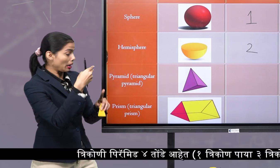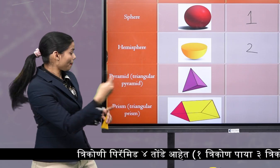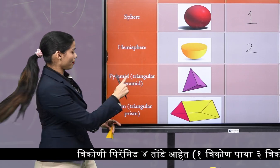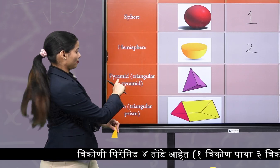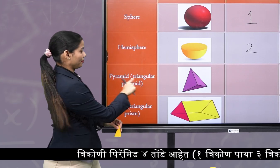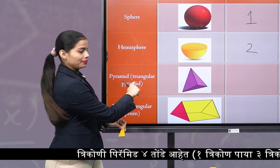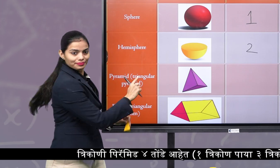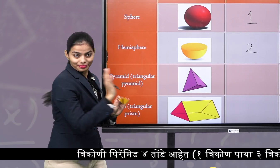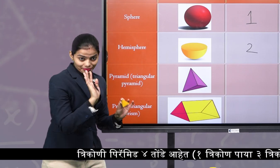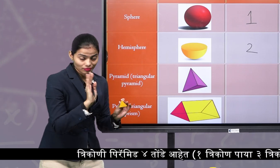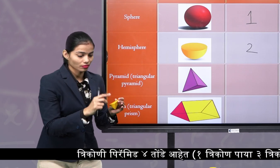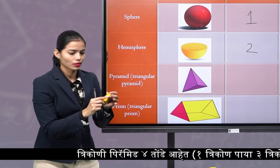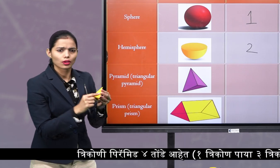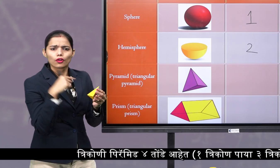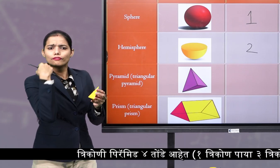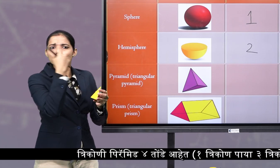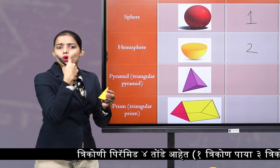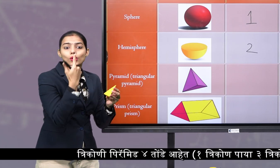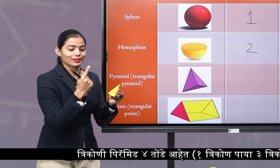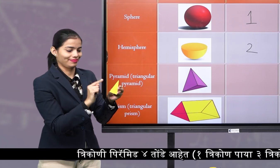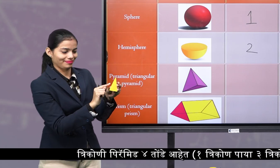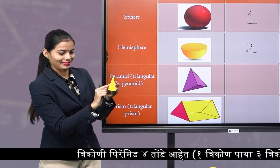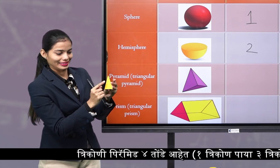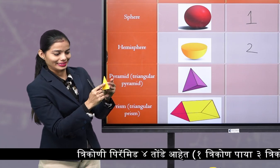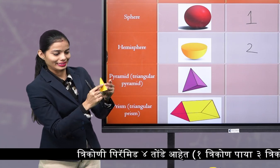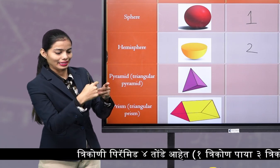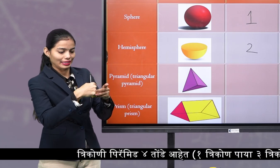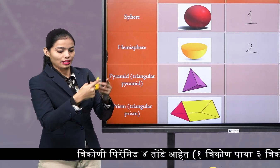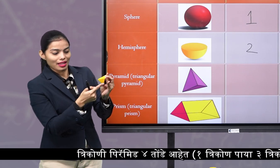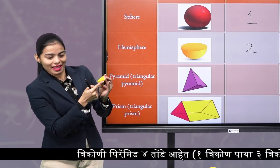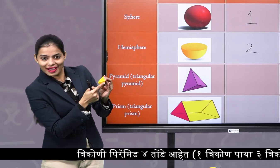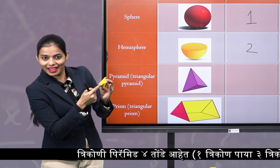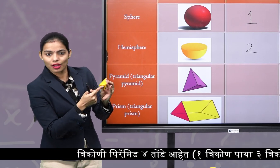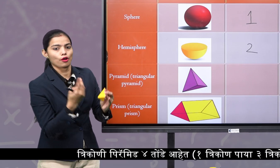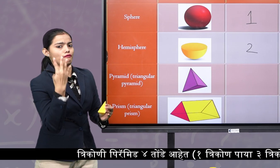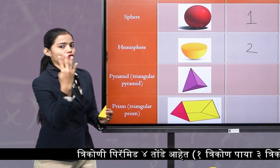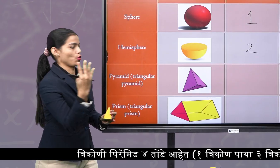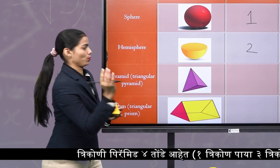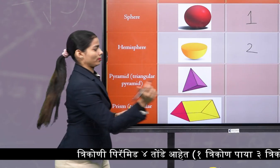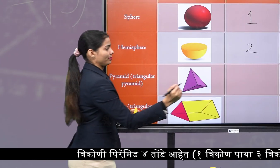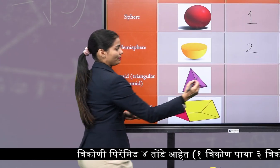त्रिकोणी पिरामिड 4 तोंडे आहेत. 1 त्रिकोण पाया, 3 त्रिकोणी चेहरे,